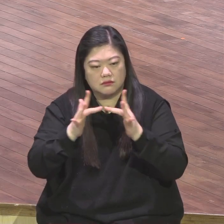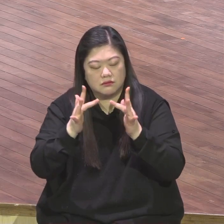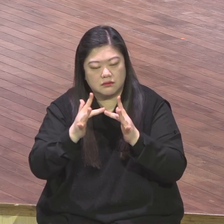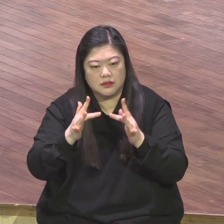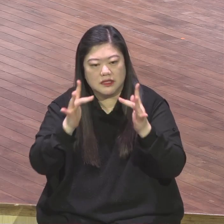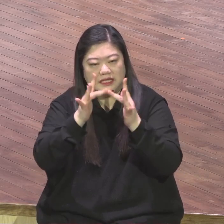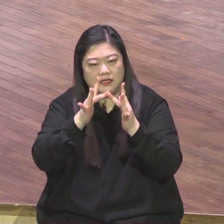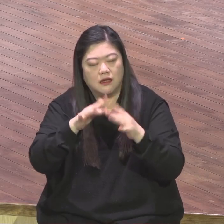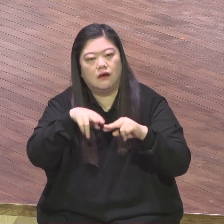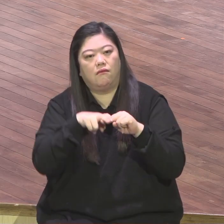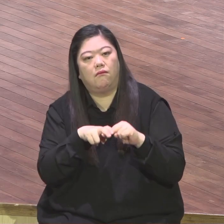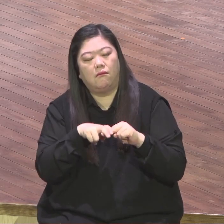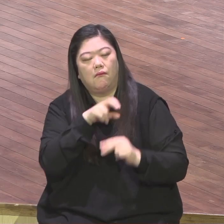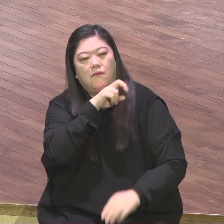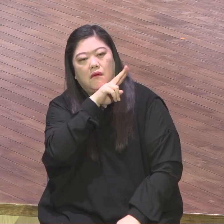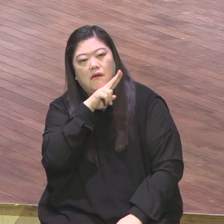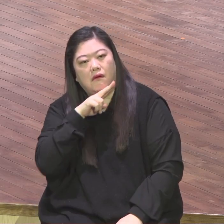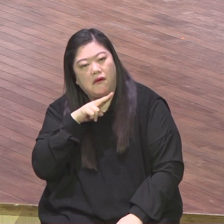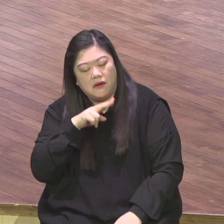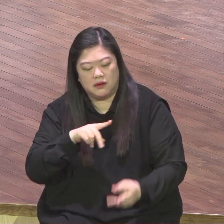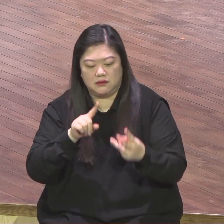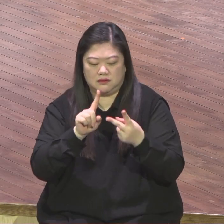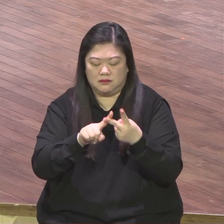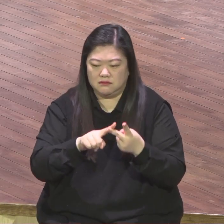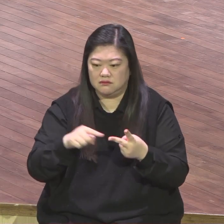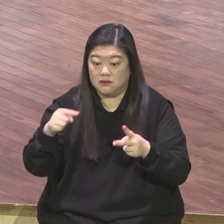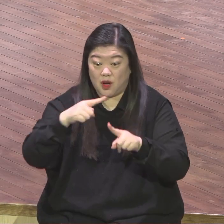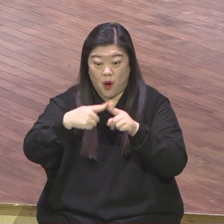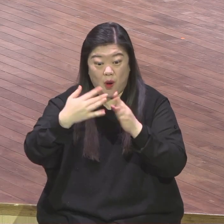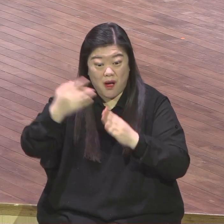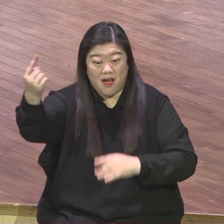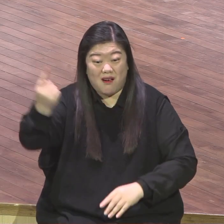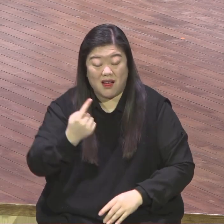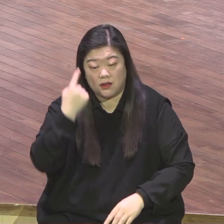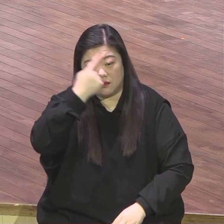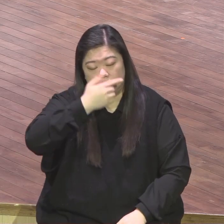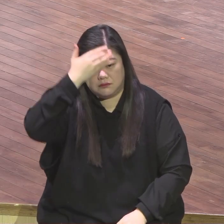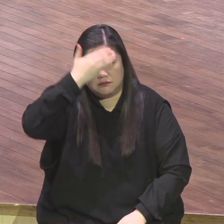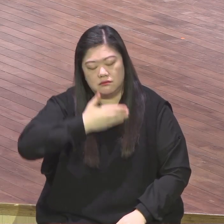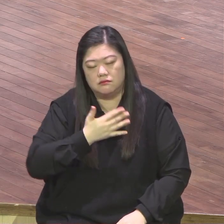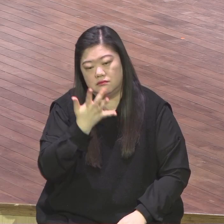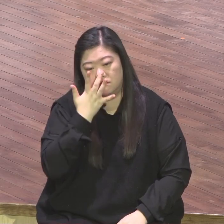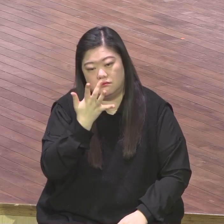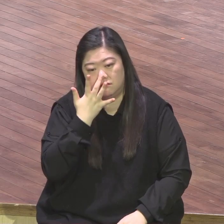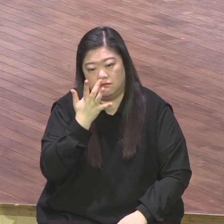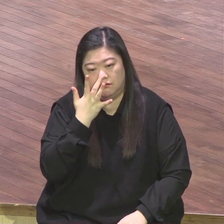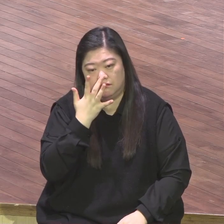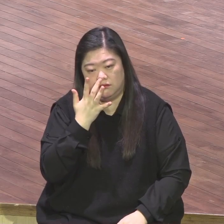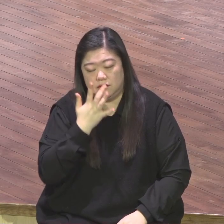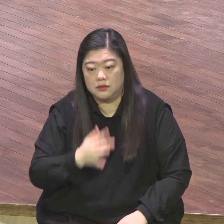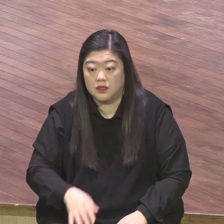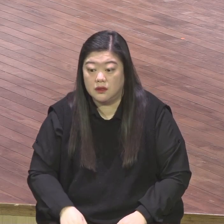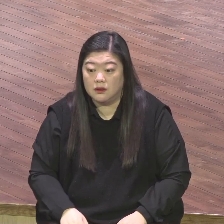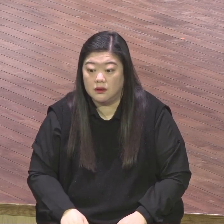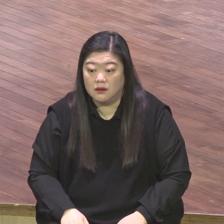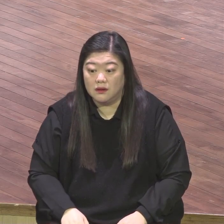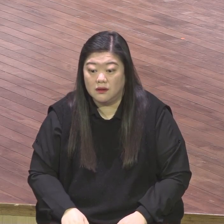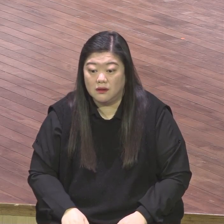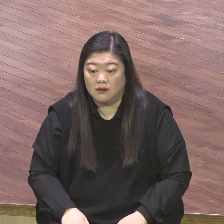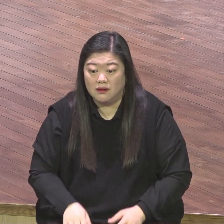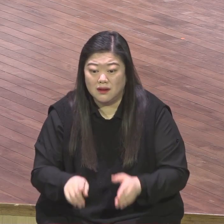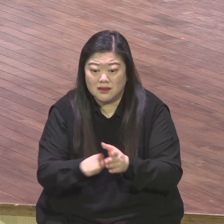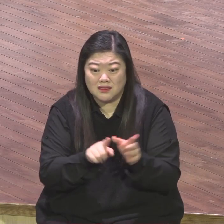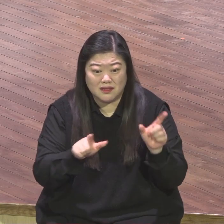앉아있지. 하나님이 내게 오늘 무슨 말씀을 주실까 기대감으로 가득 차서